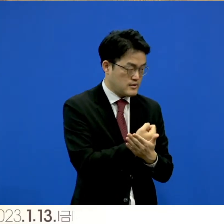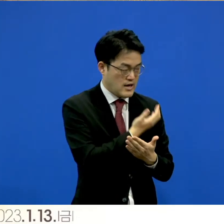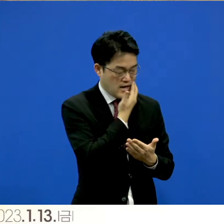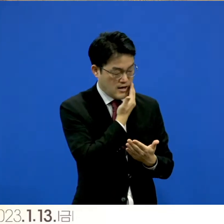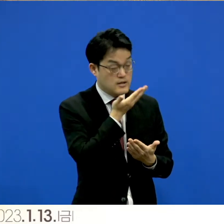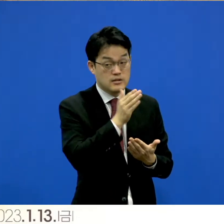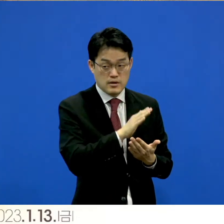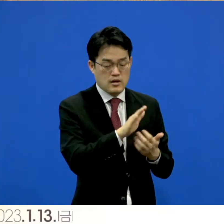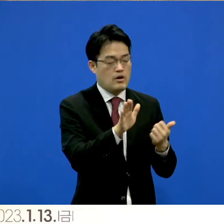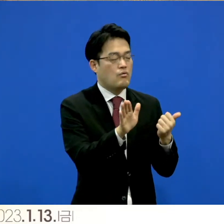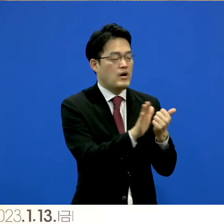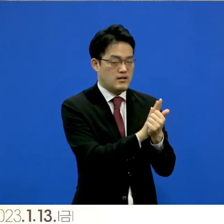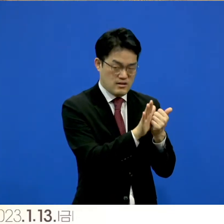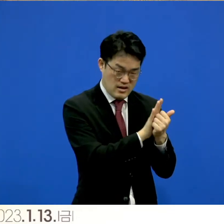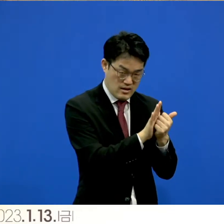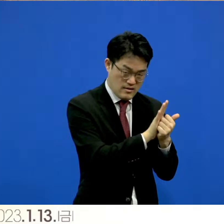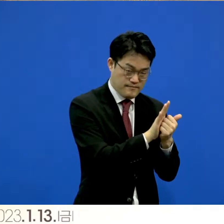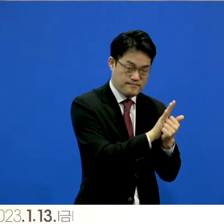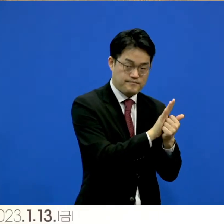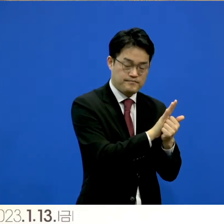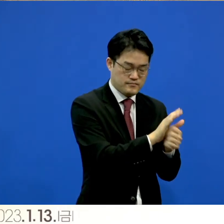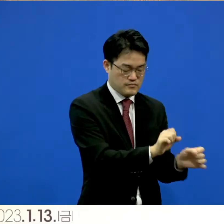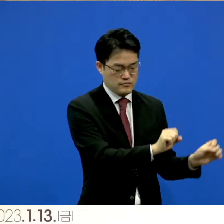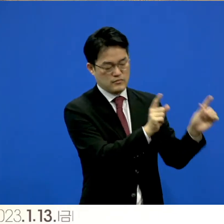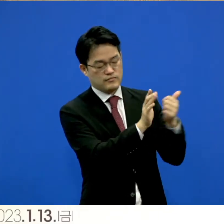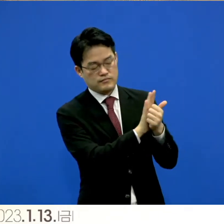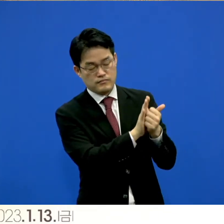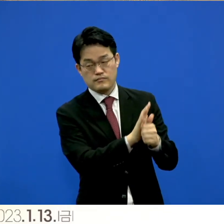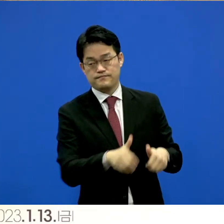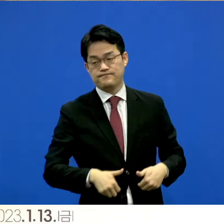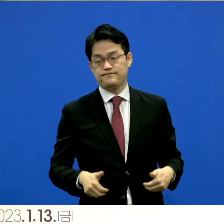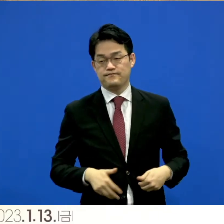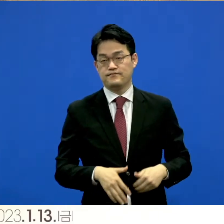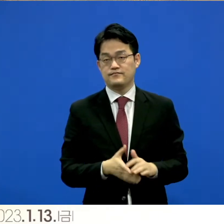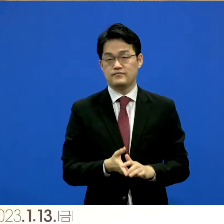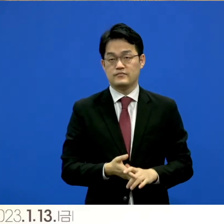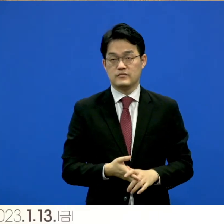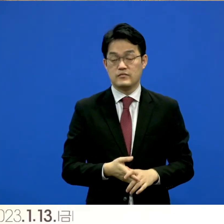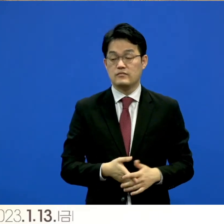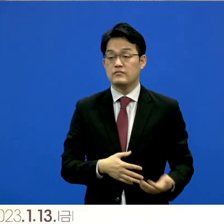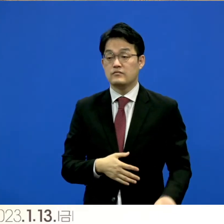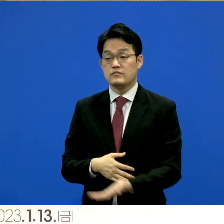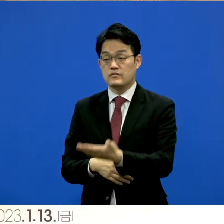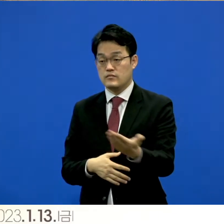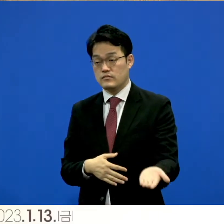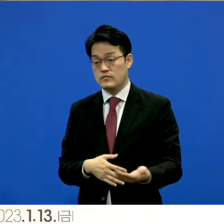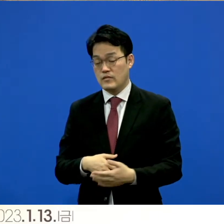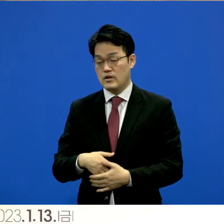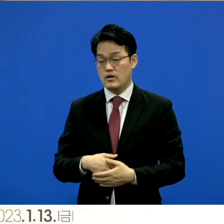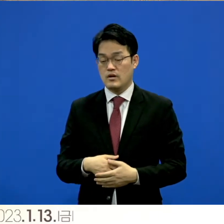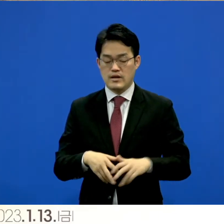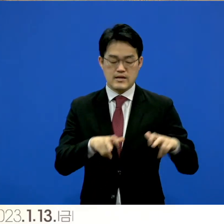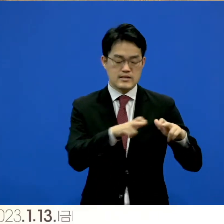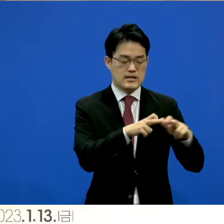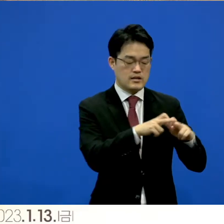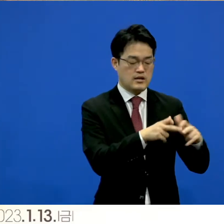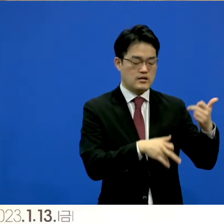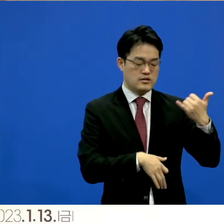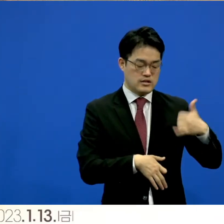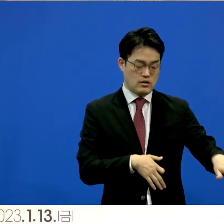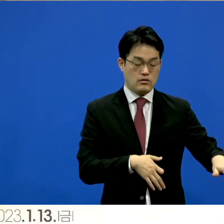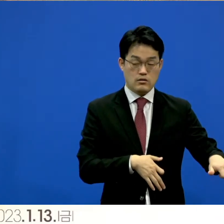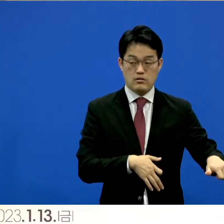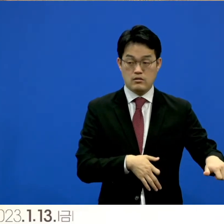장애인을 둔 부모가 그 장애인 자녀를 가정에서 그렇게